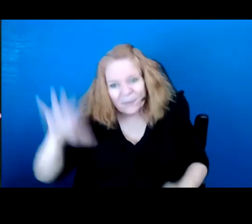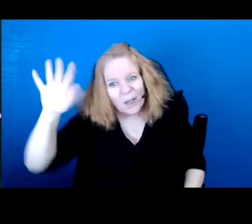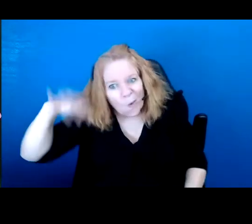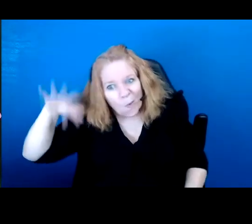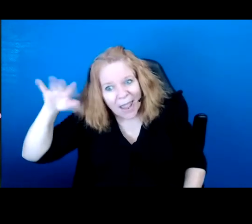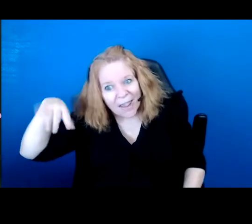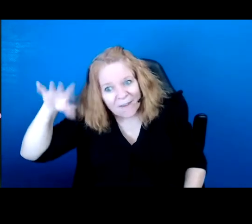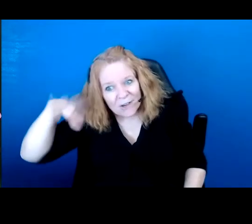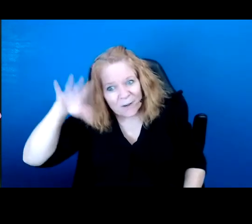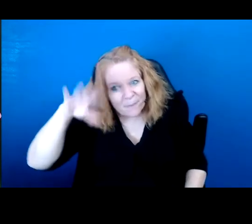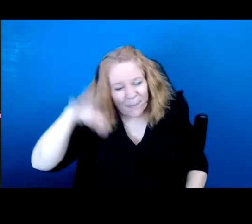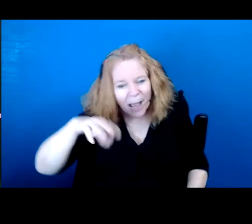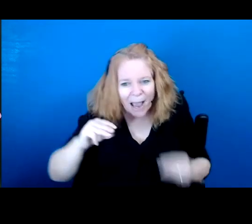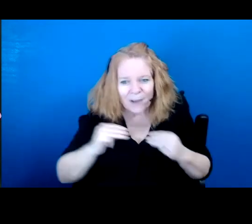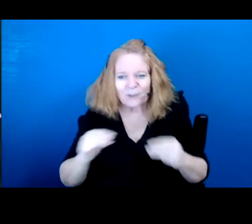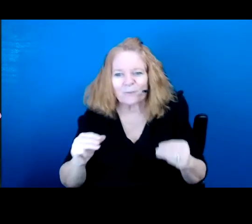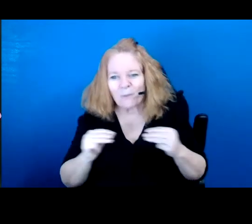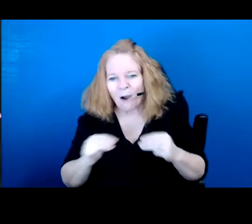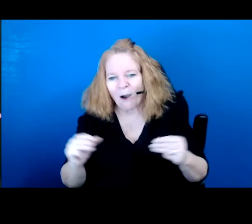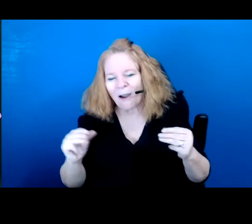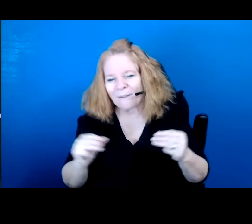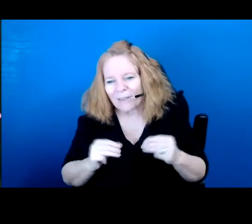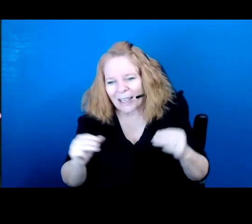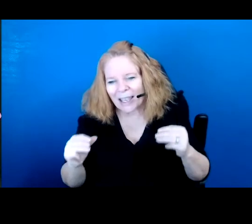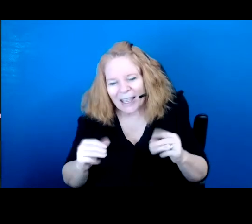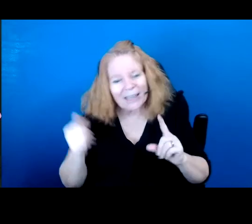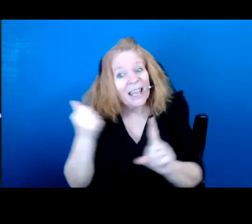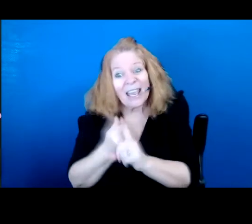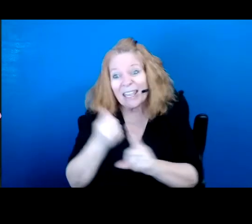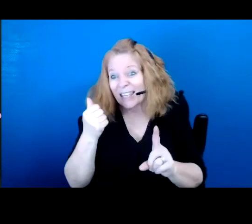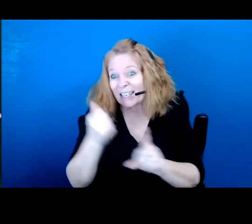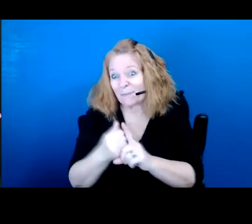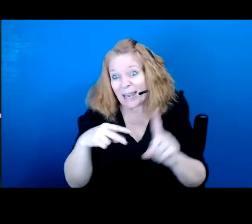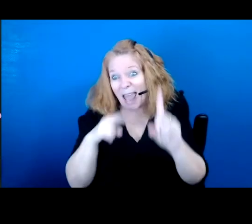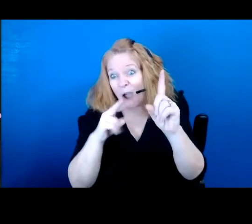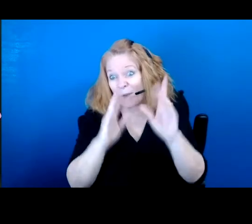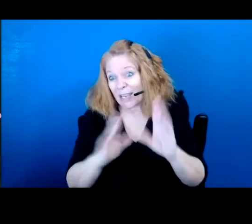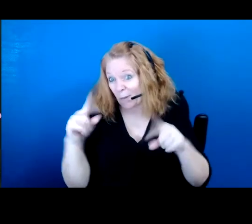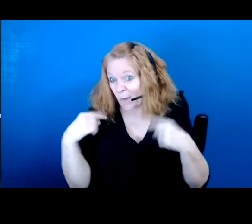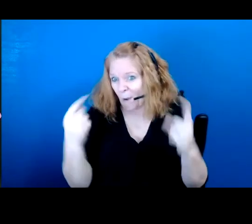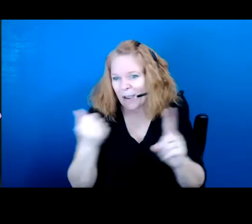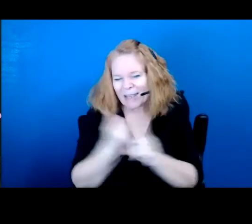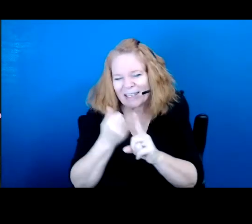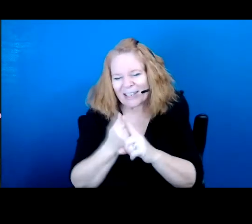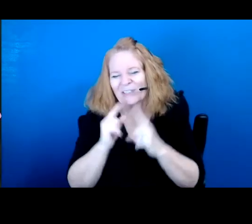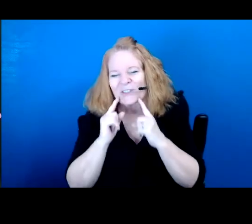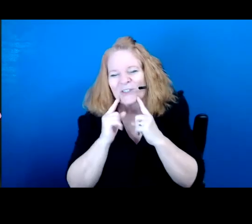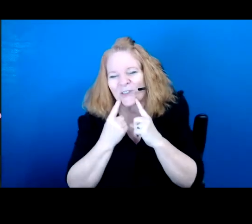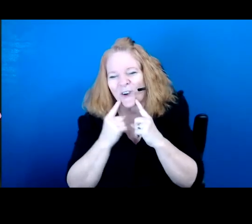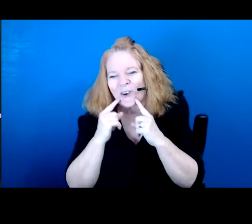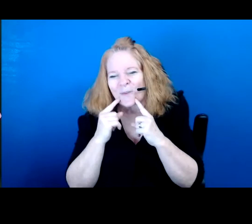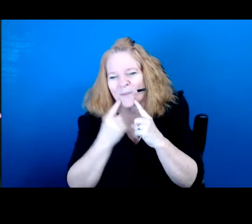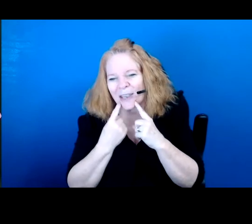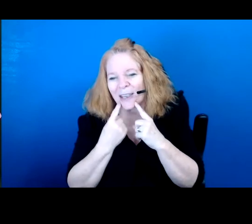así que digan adiós con la mano a marvin él ha sido nuestro héroe ha